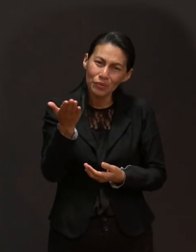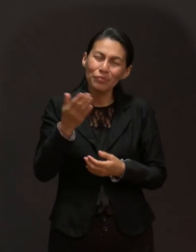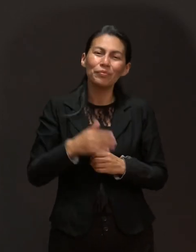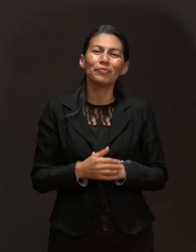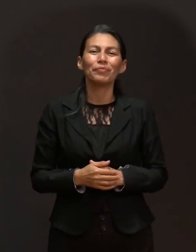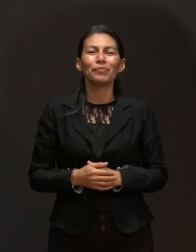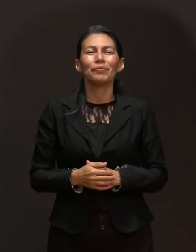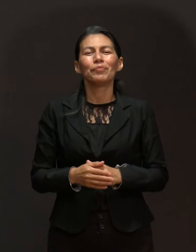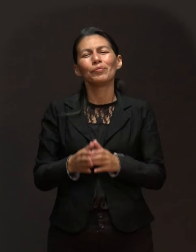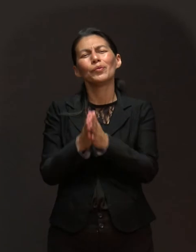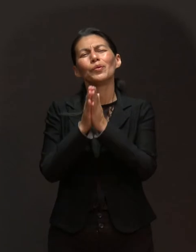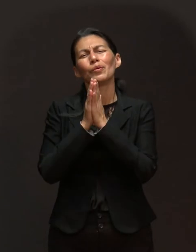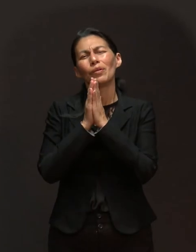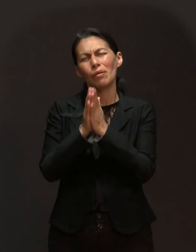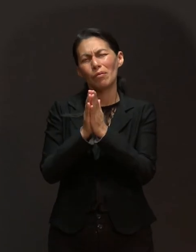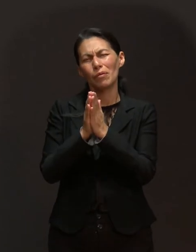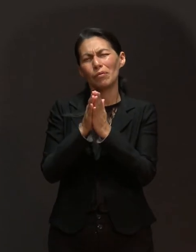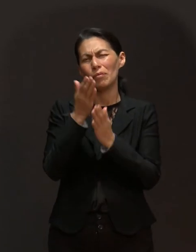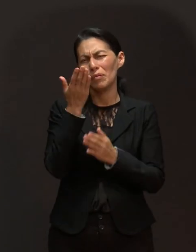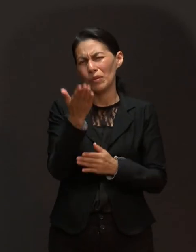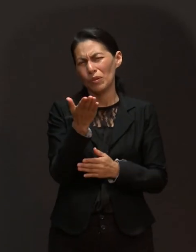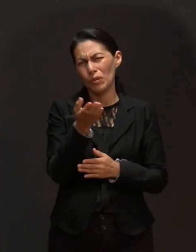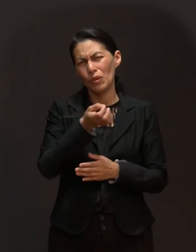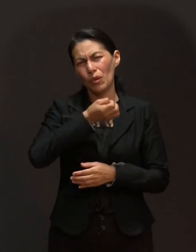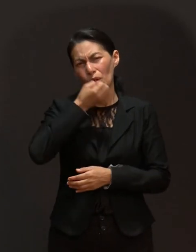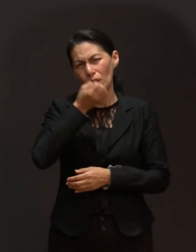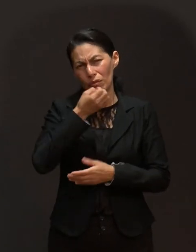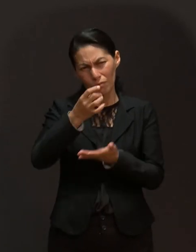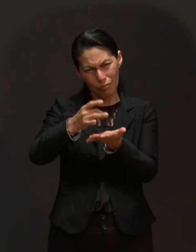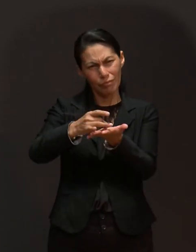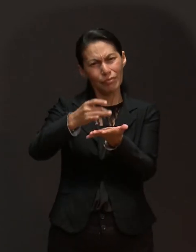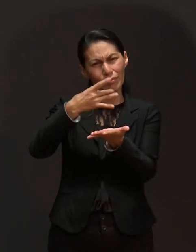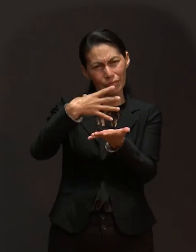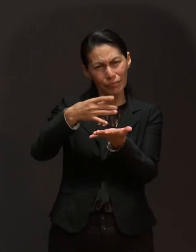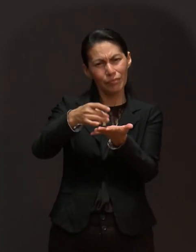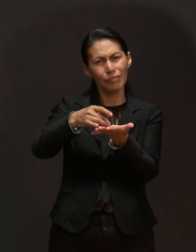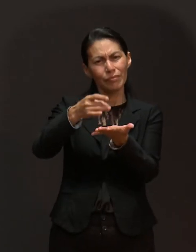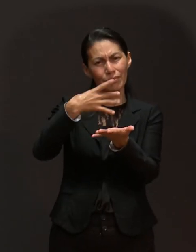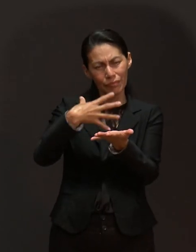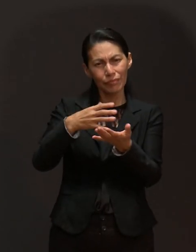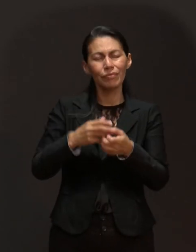oración. Así que envíen sus pedidos y si tienes